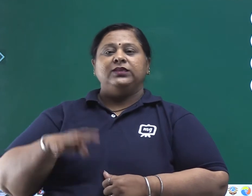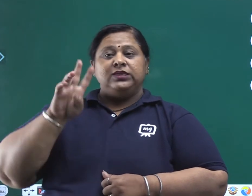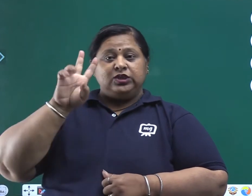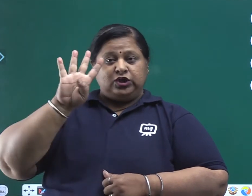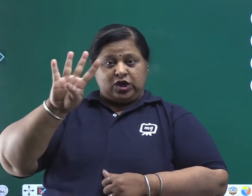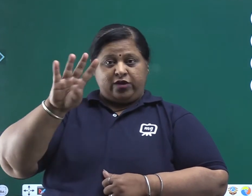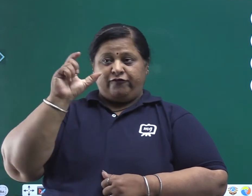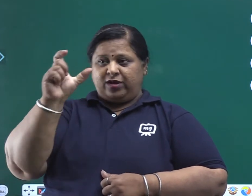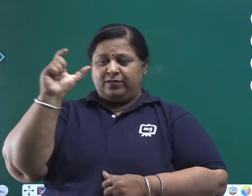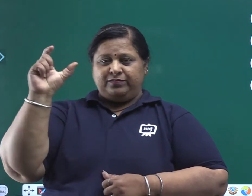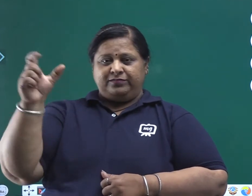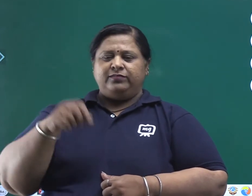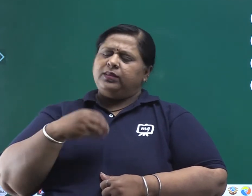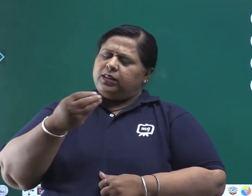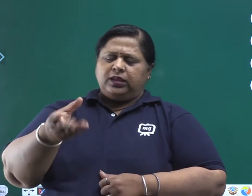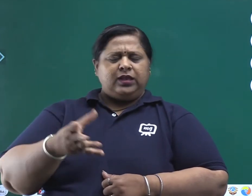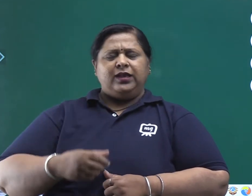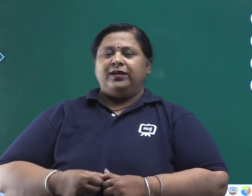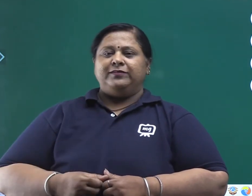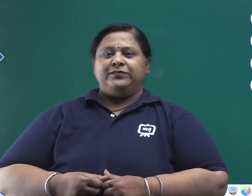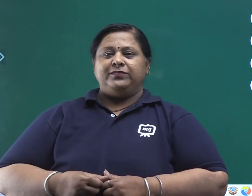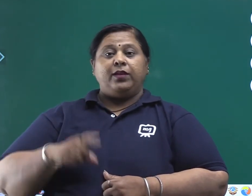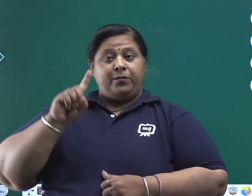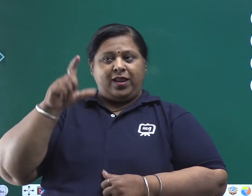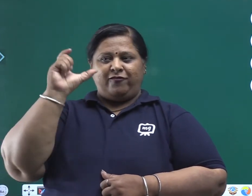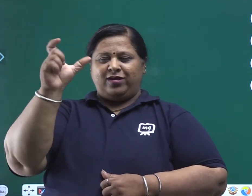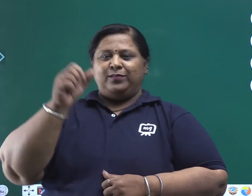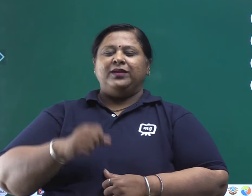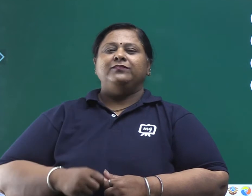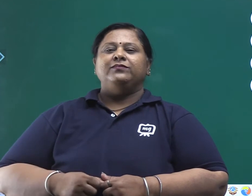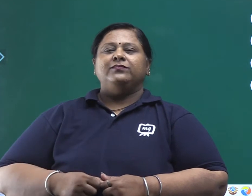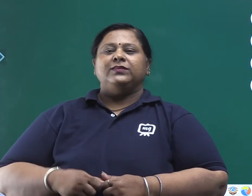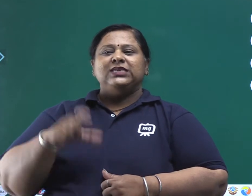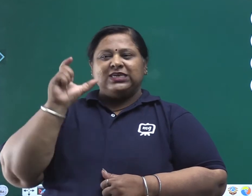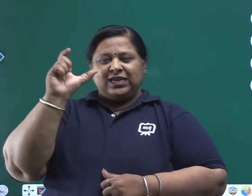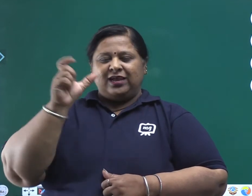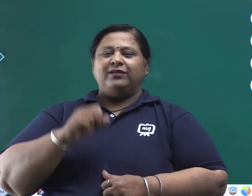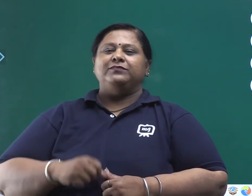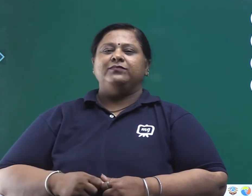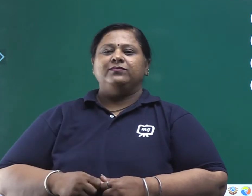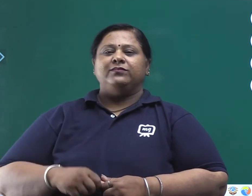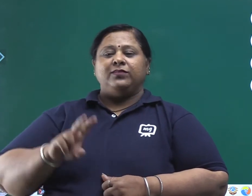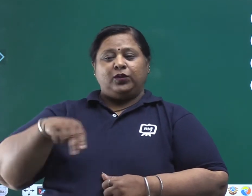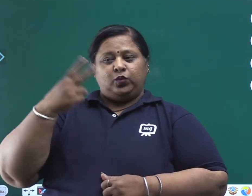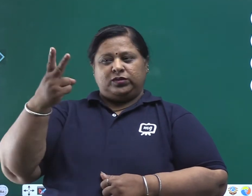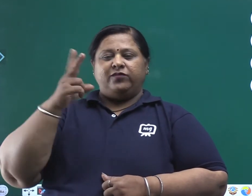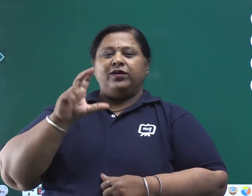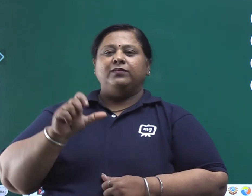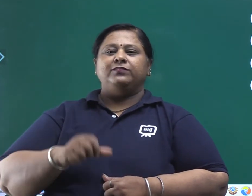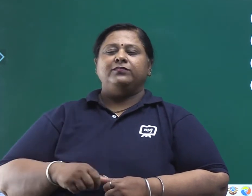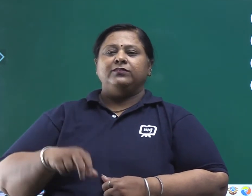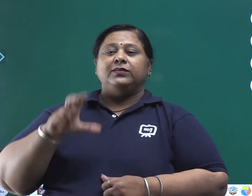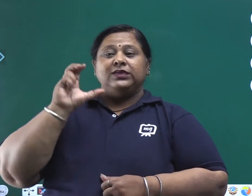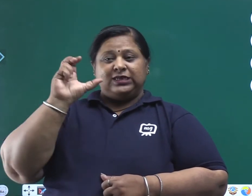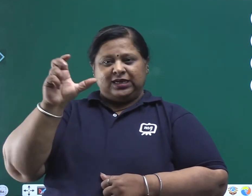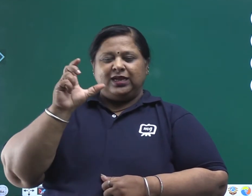4 विकल्प दिए गए हैं। पहला विकल्प है चिड़िया, दूसरा विकल्प